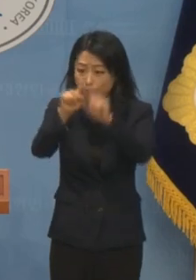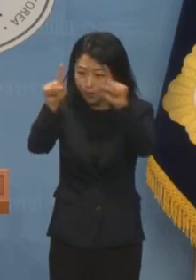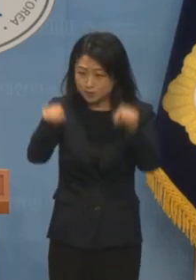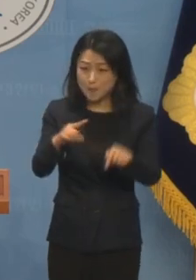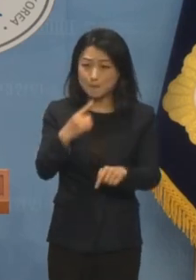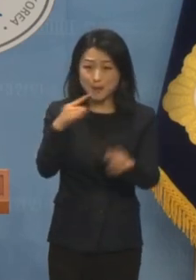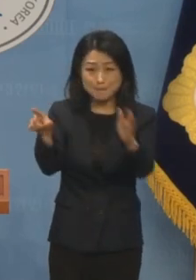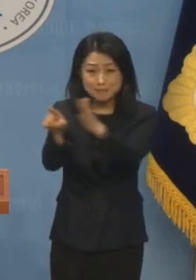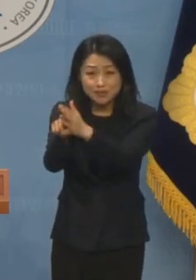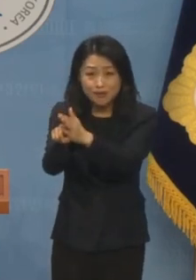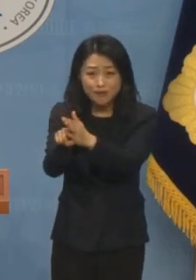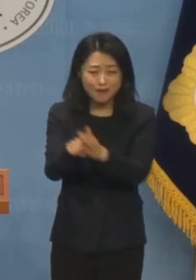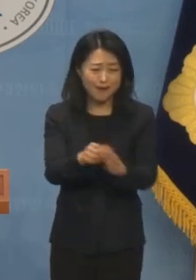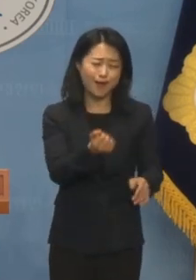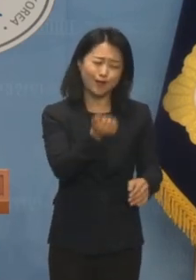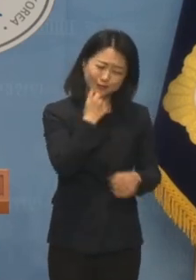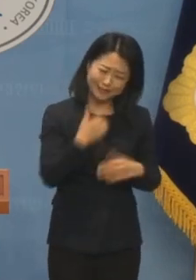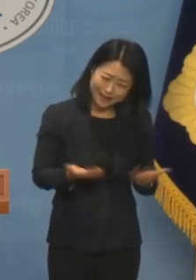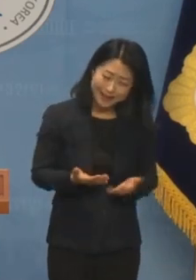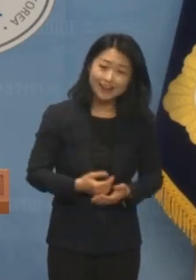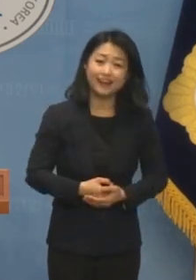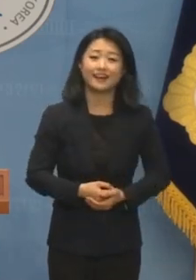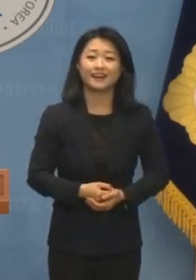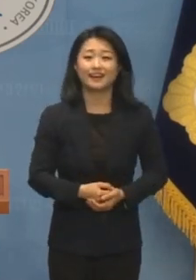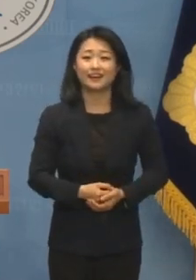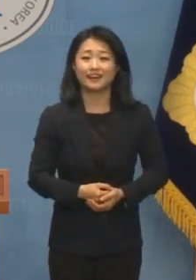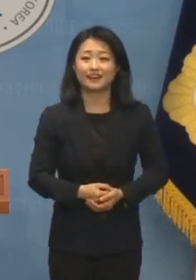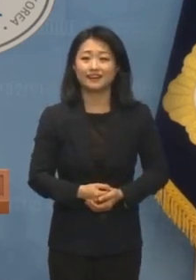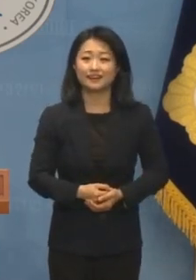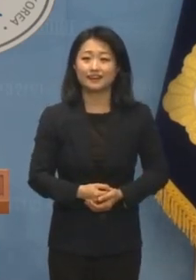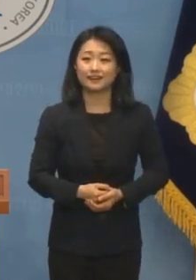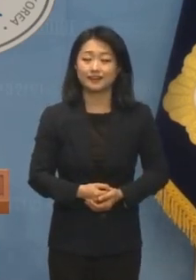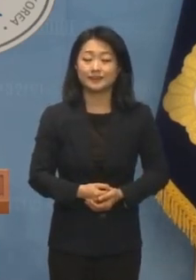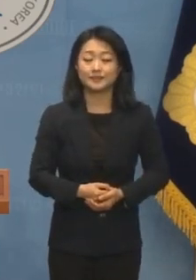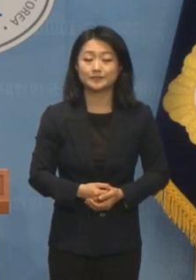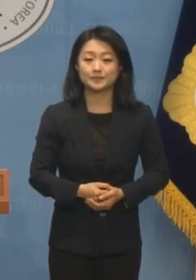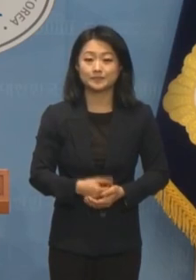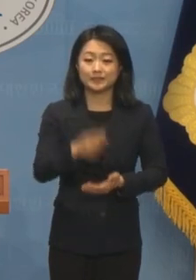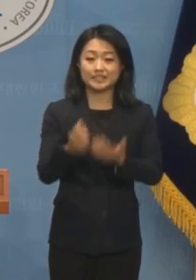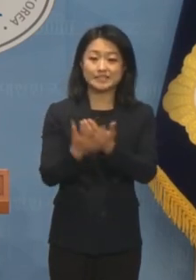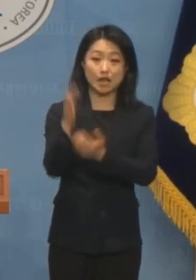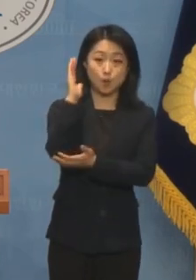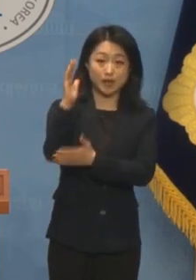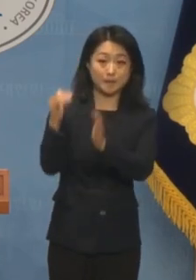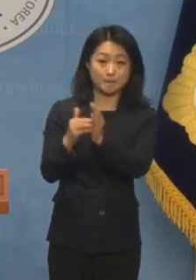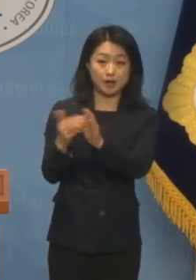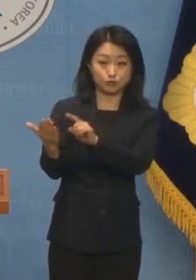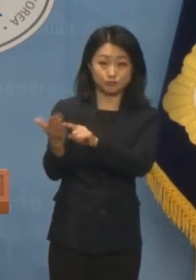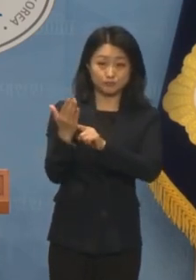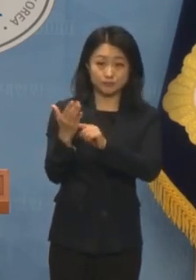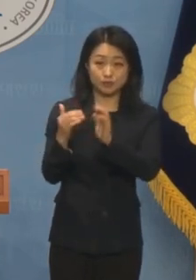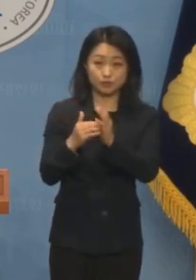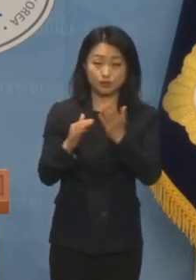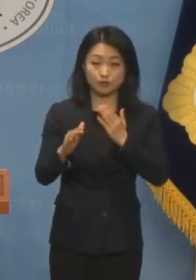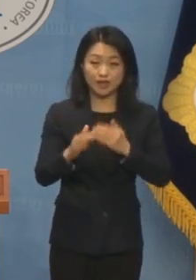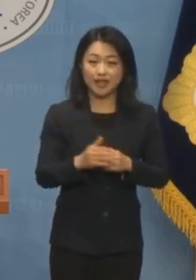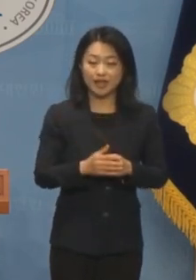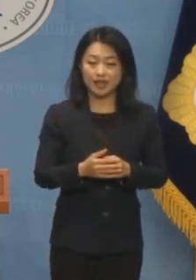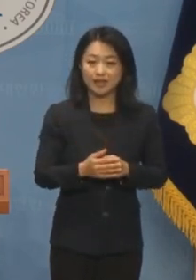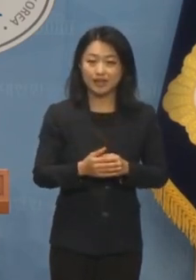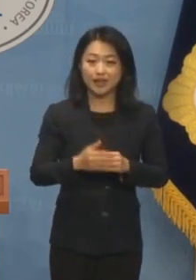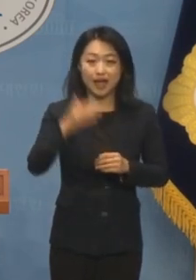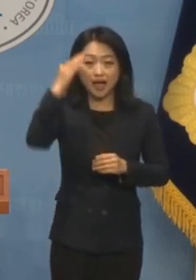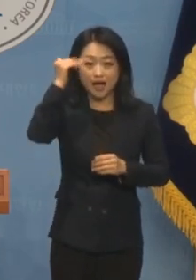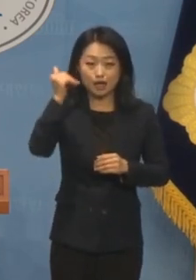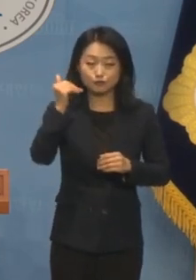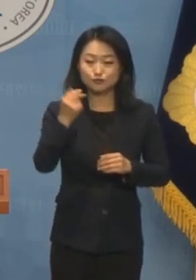참으로 처량하지 않습니까 기자 회견 이후 한국 가스 공사의 주가는 최근 10년 중